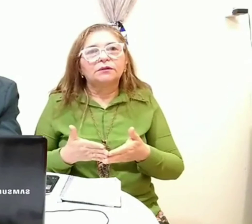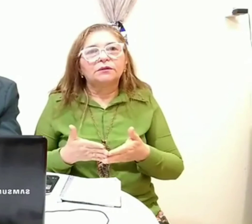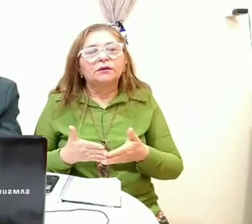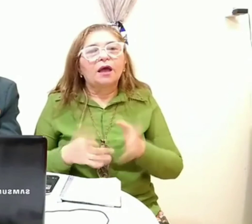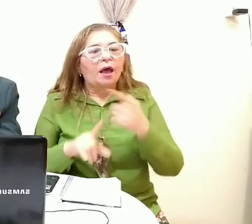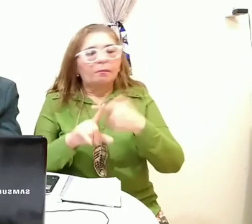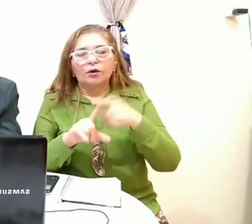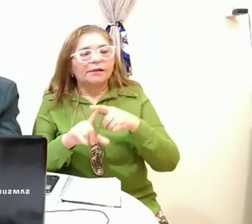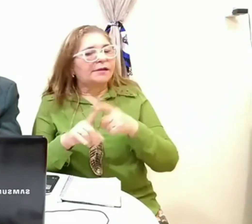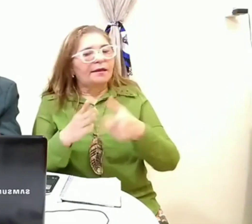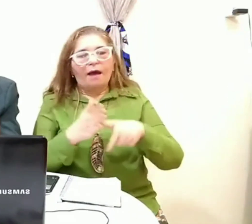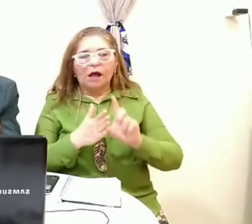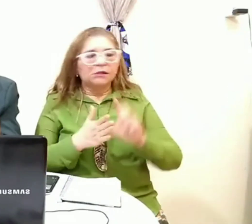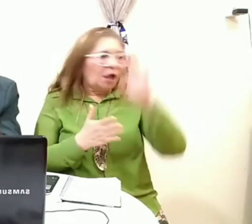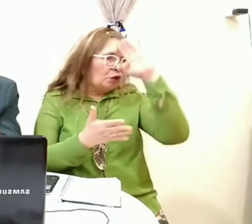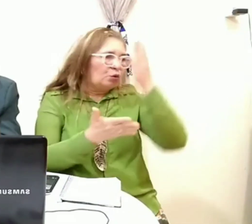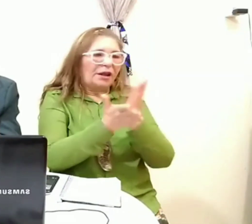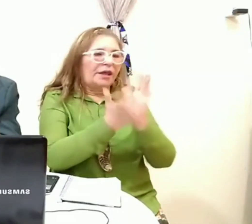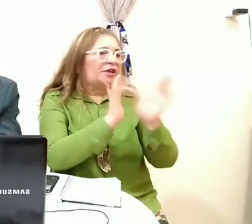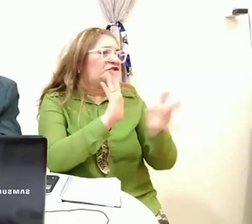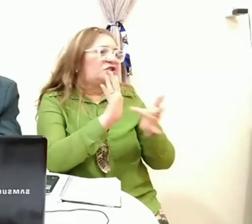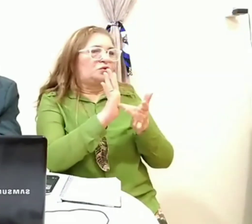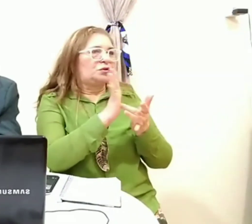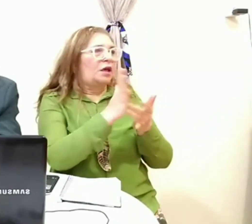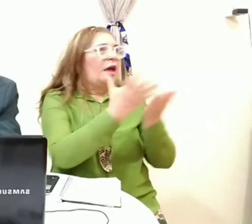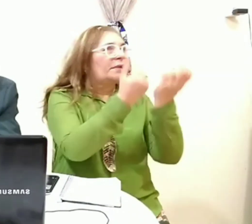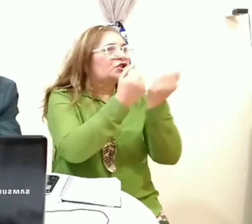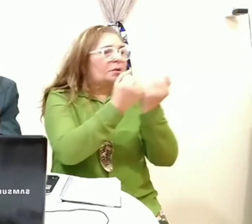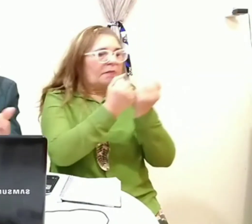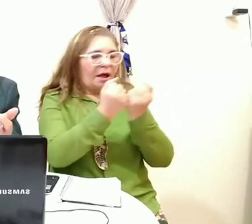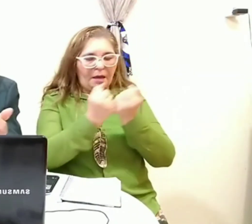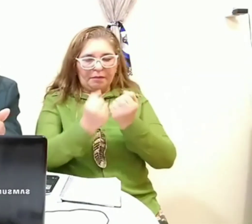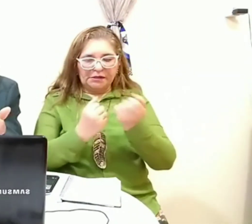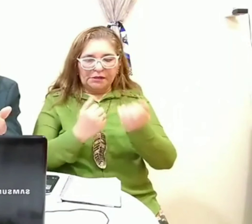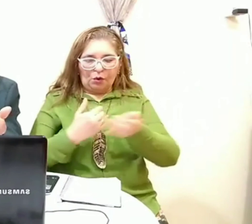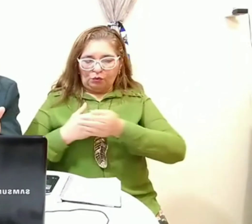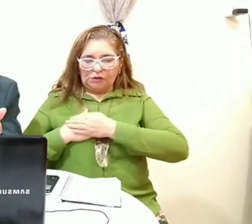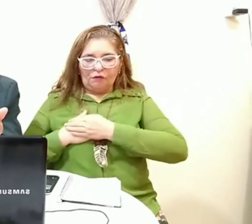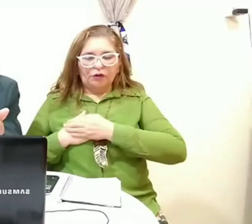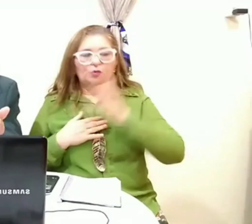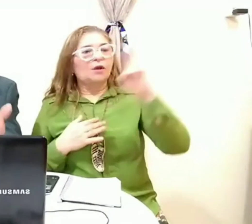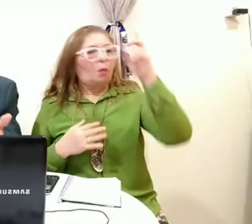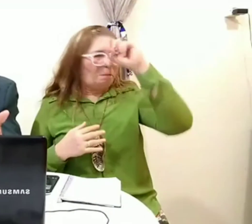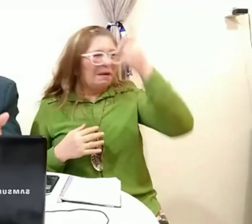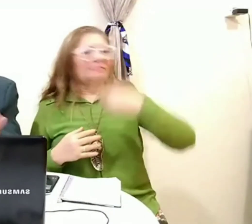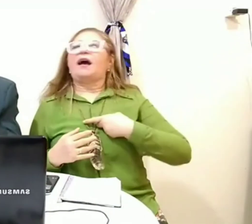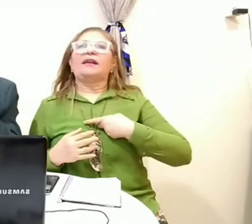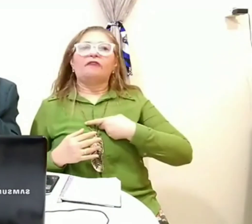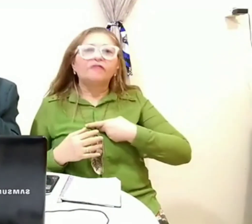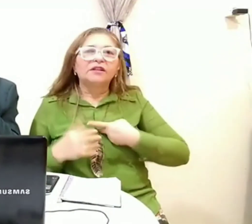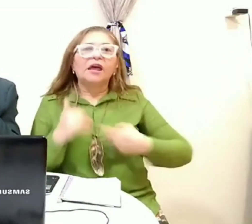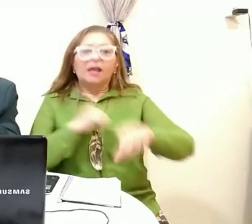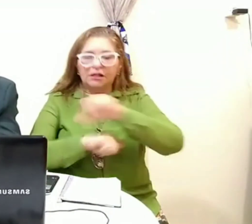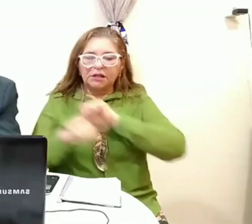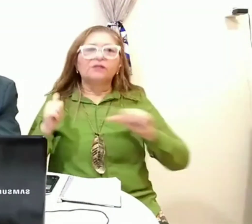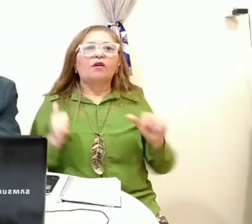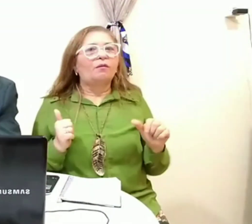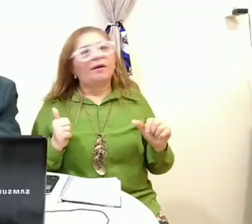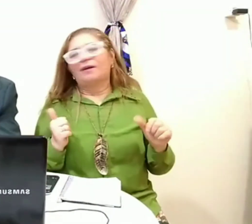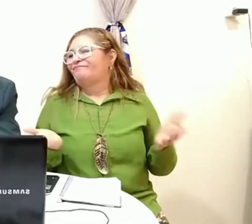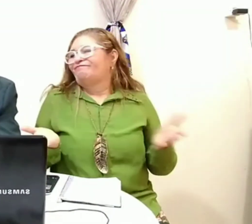Porque sem Jesus não há salvação, não há um outro mediador entre Deus e os homens, a não ser o nosso Senhor